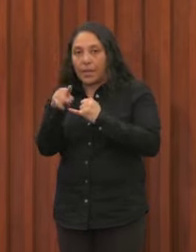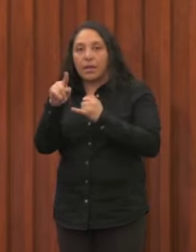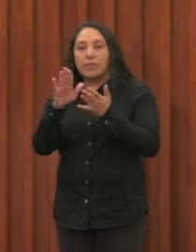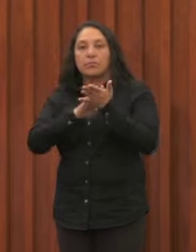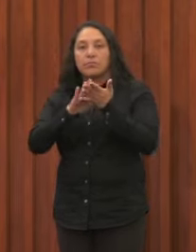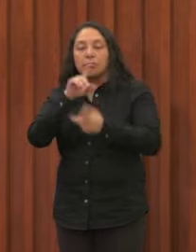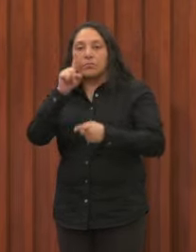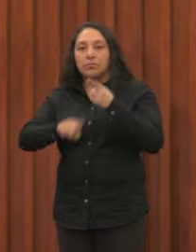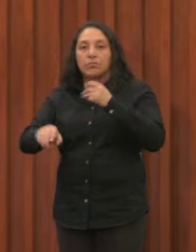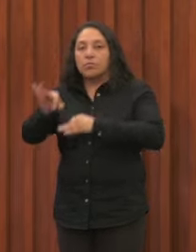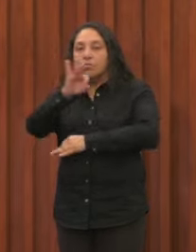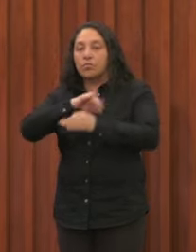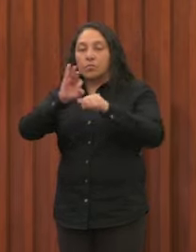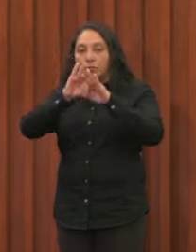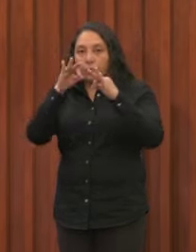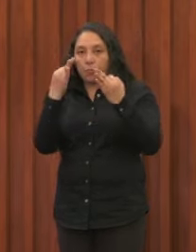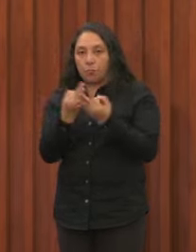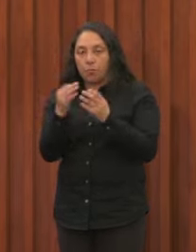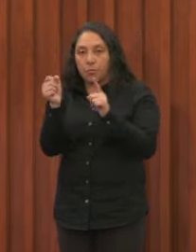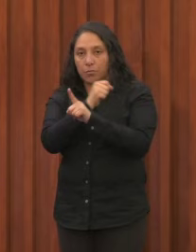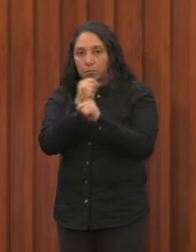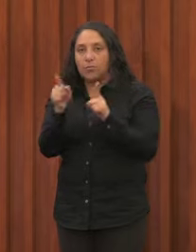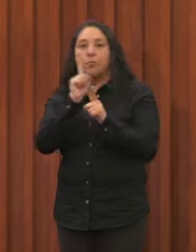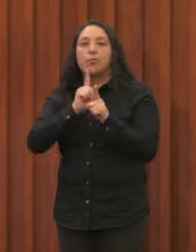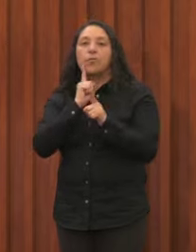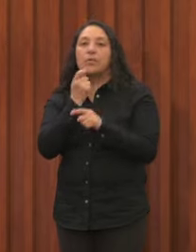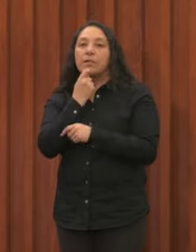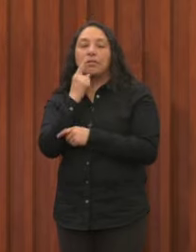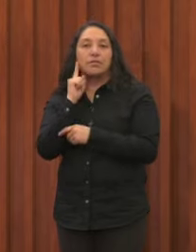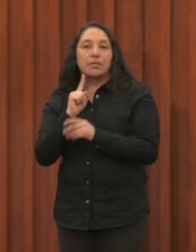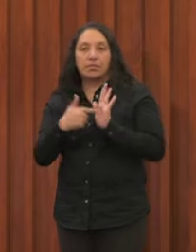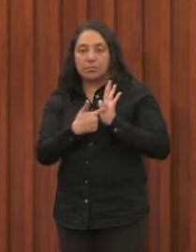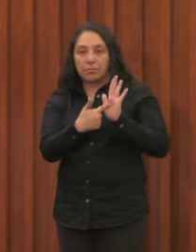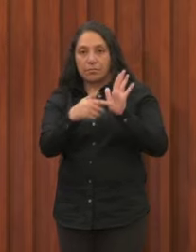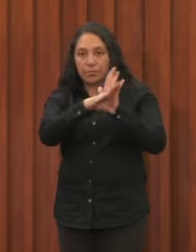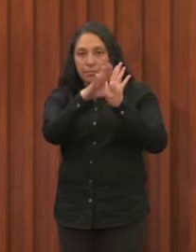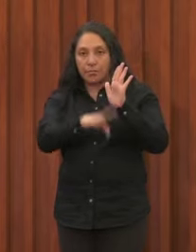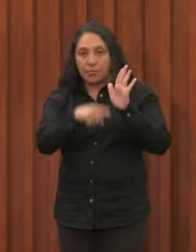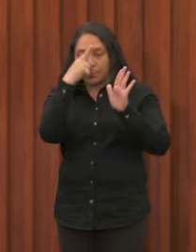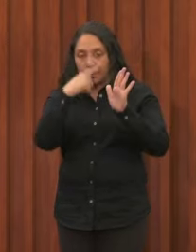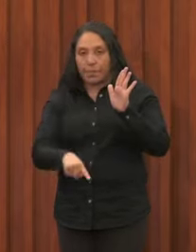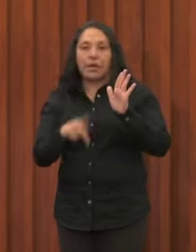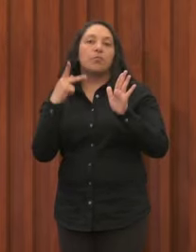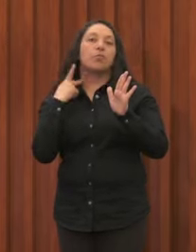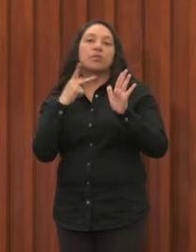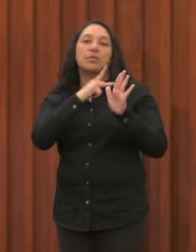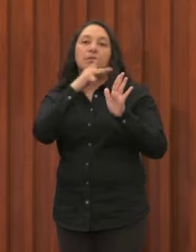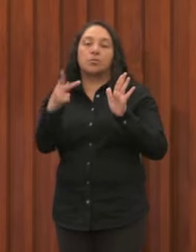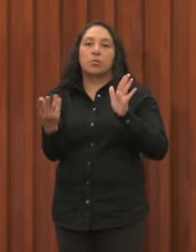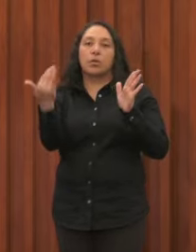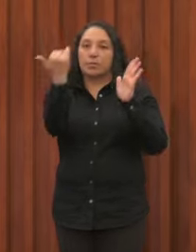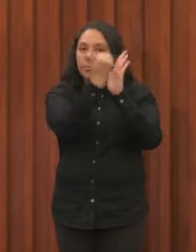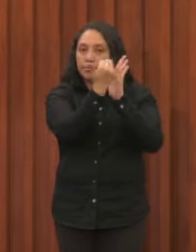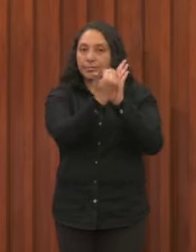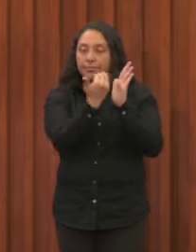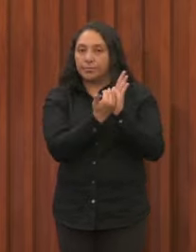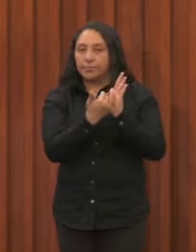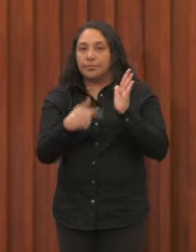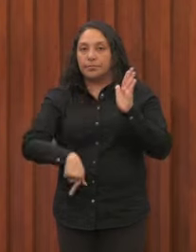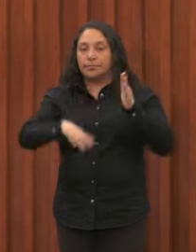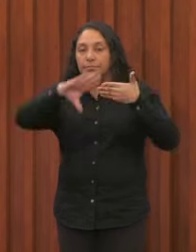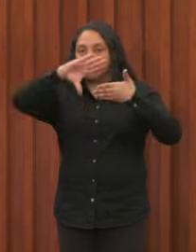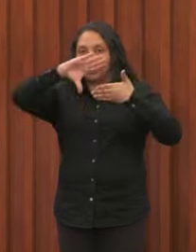violencia contra las mujeres y las niñas y que sirvan de ejemplo para la implementación de políticas públicas en la materia, la Comisión de